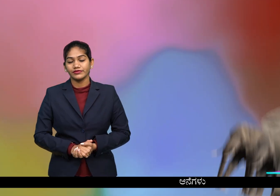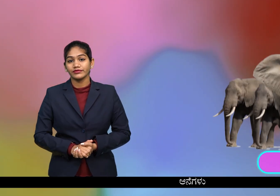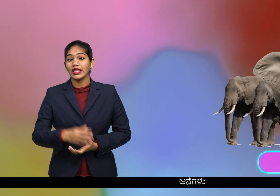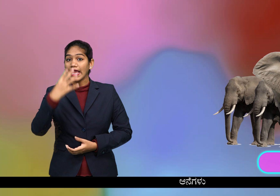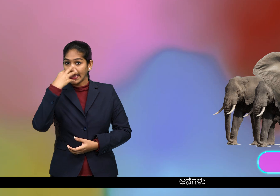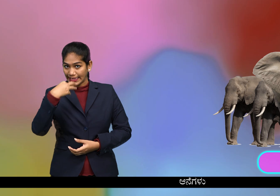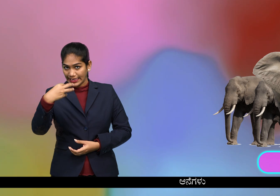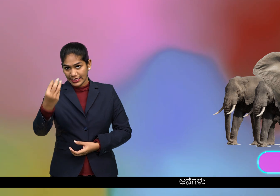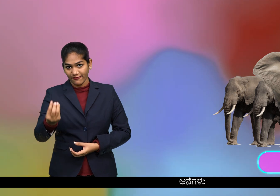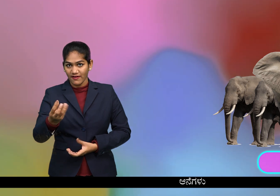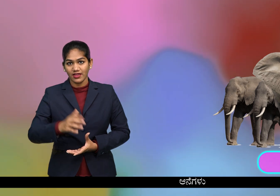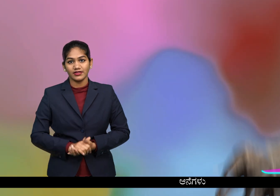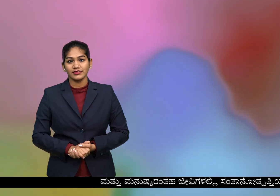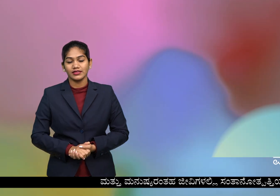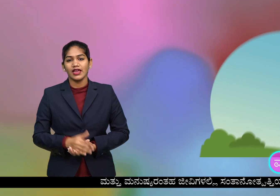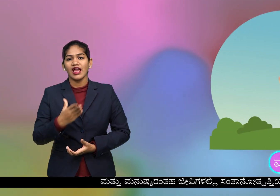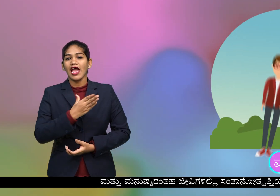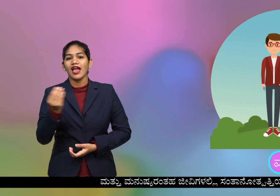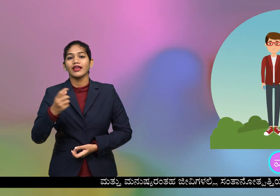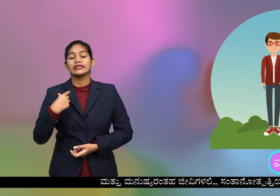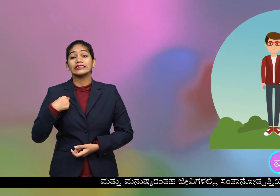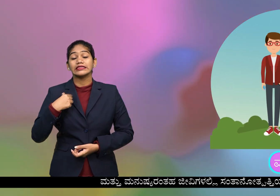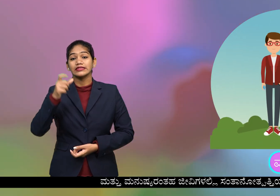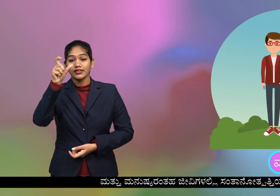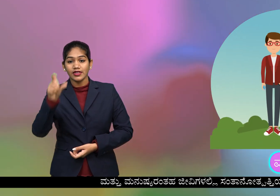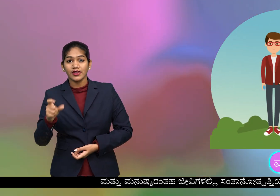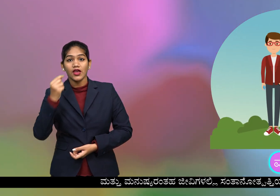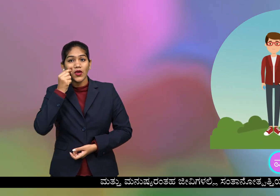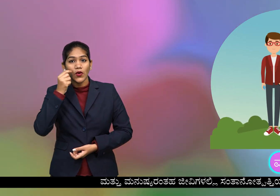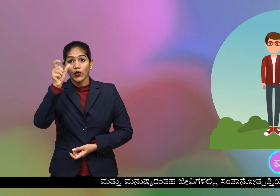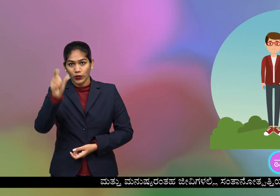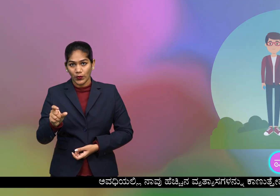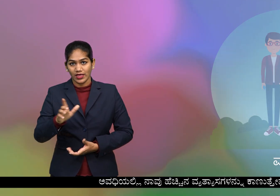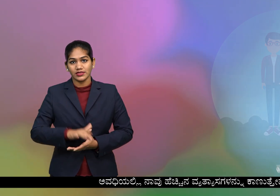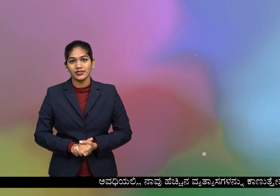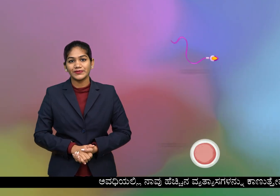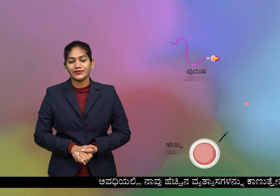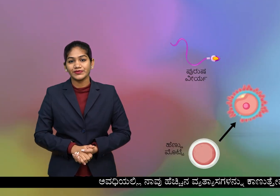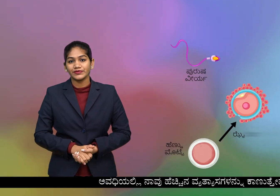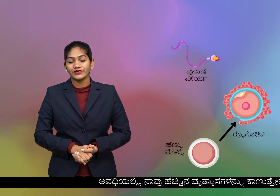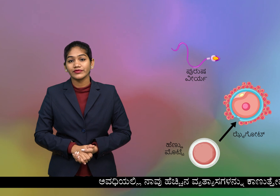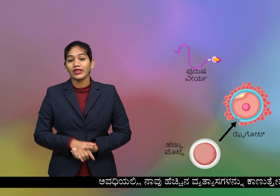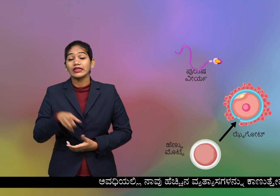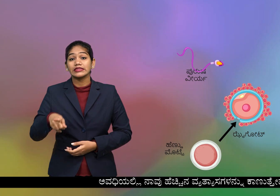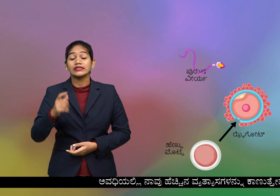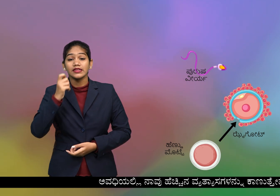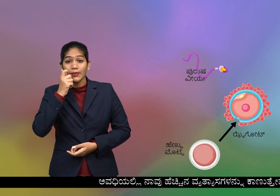ಆನೆಗಳು ಮತ್ತು ಮನುಷ್ಯರಂತಹ ಜೀವಿಗಳಲ್ಲಿ ಸಂತಾನೋತ್ಪತ್ತಿಯ ಅವಧಿಯಲ್ಲಿ ನಾವು ಹೆಚ್ಚಿನ ವ್ಯತ್ಯಾಸಗಳನ್ನ